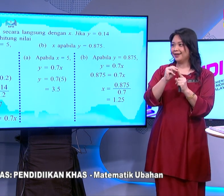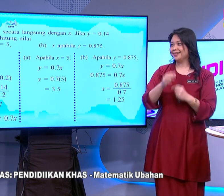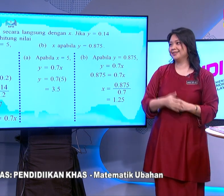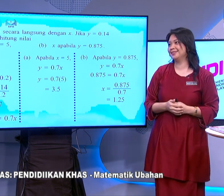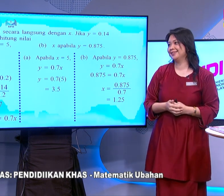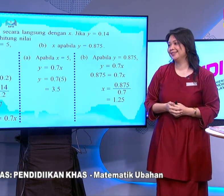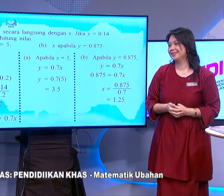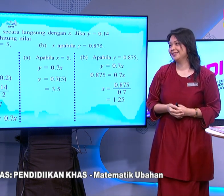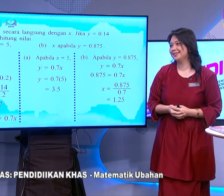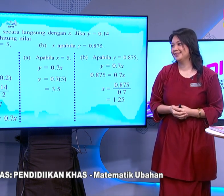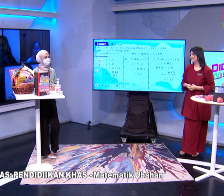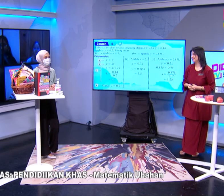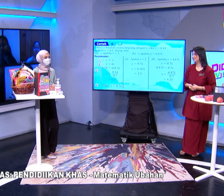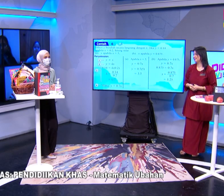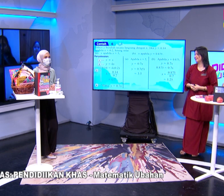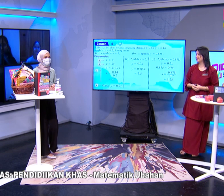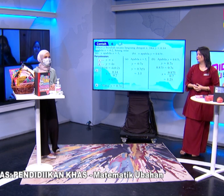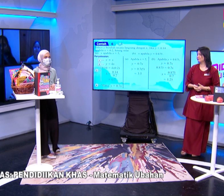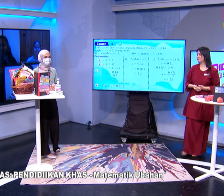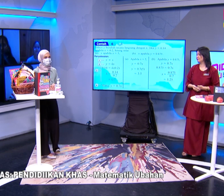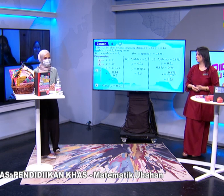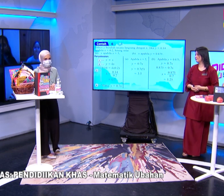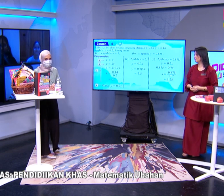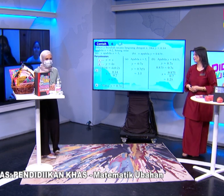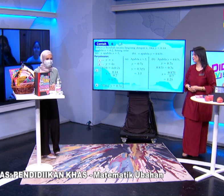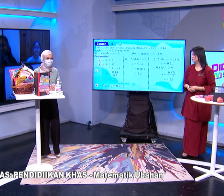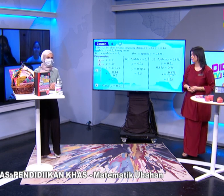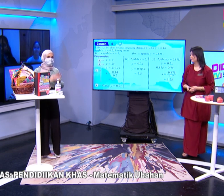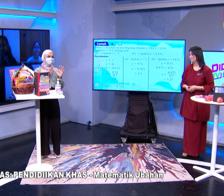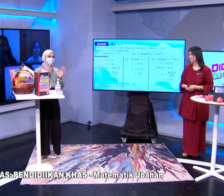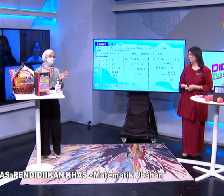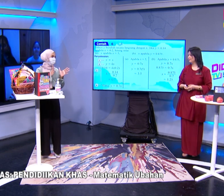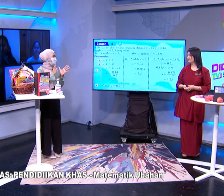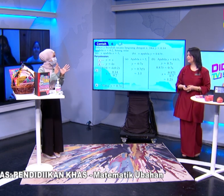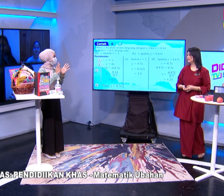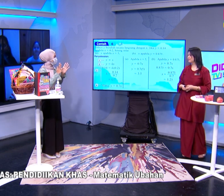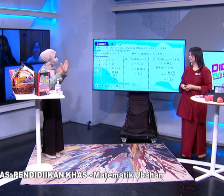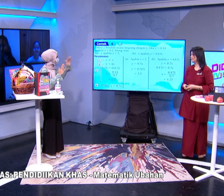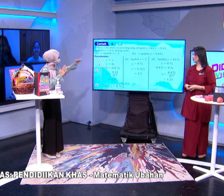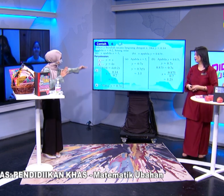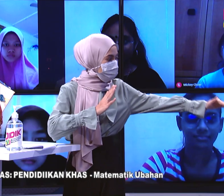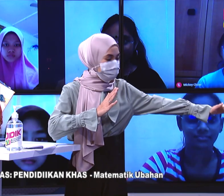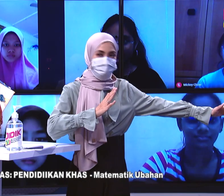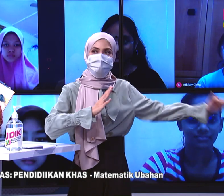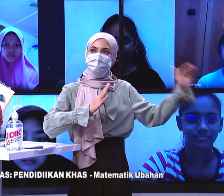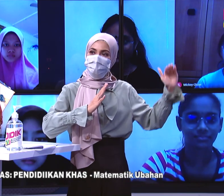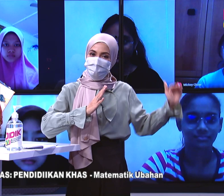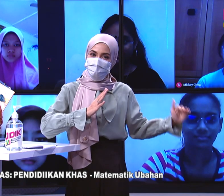rugi mereka-reka situ jadi kita tanah kehilangan Umar kak arak-arakan di rumah pun jangan lupa kalau aku udah buat sampai yang ketiga kuat